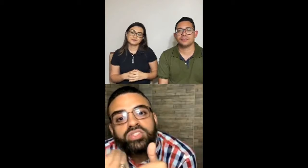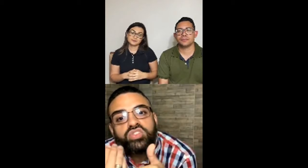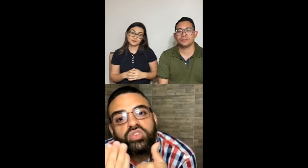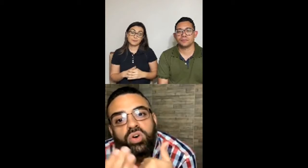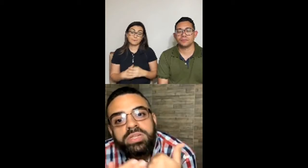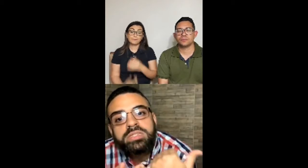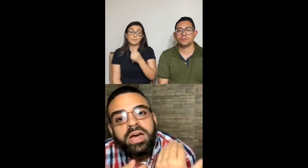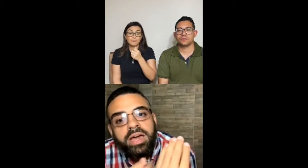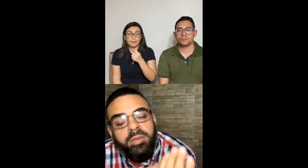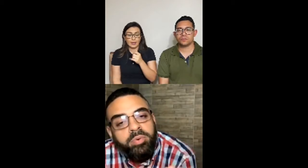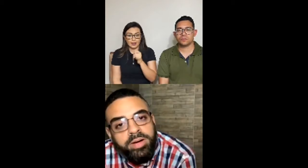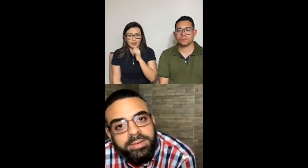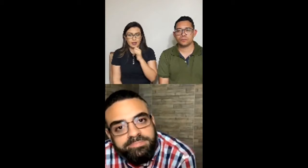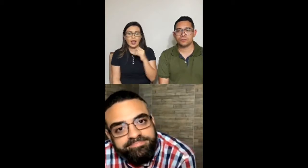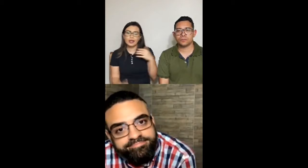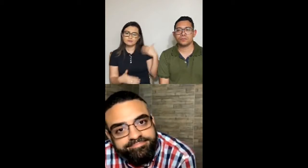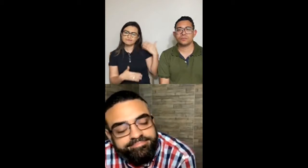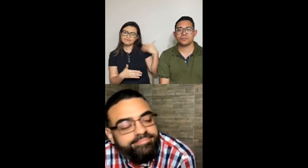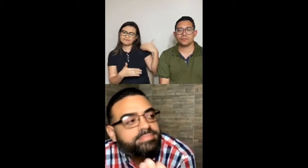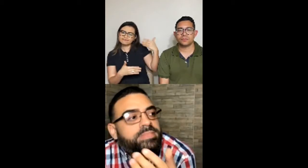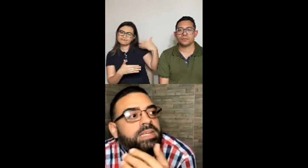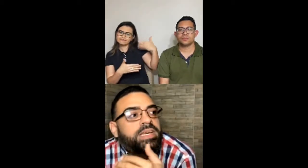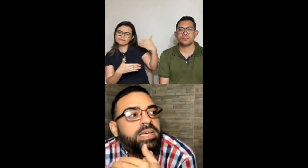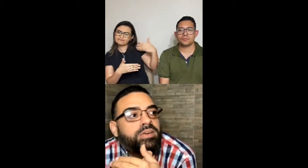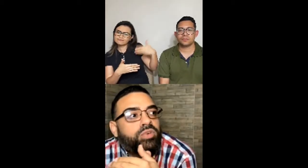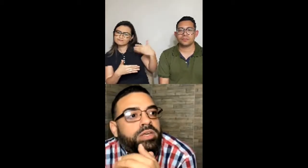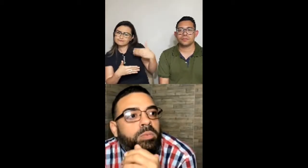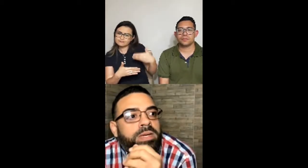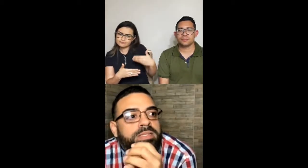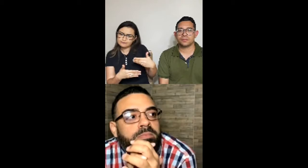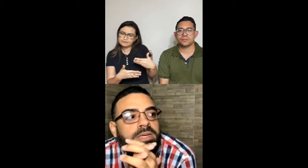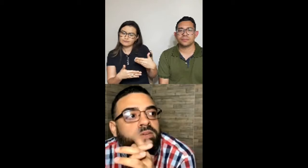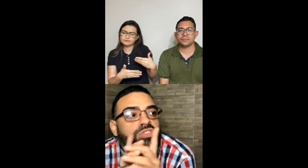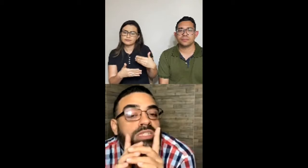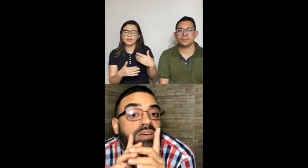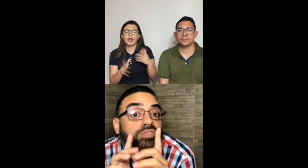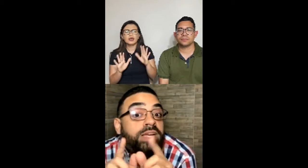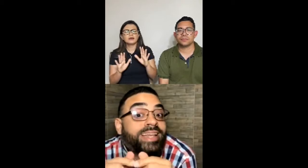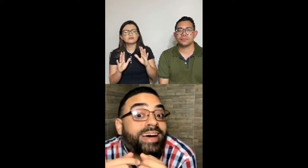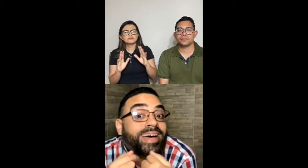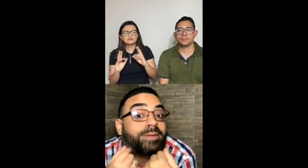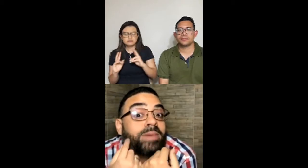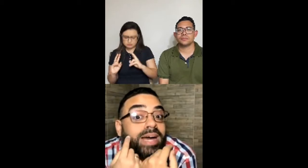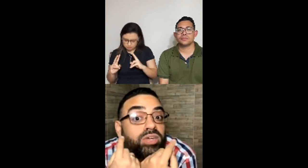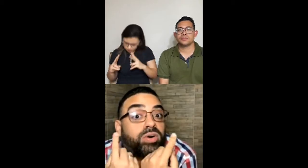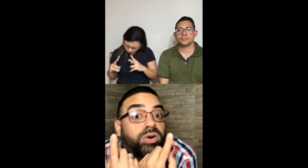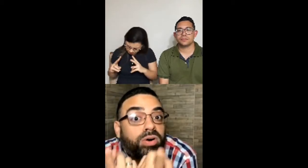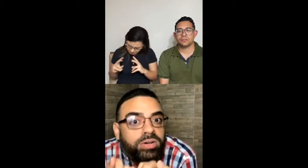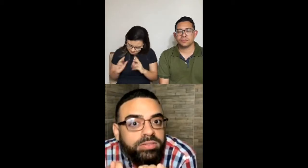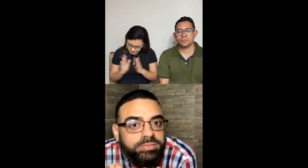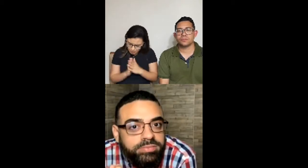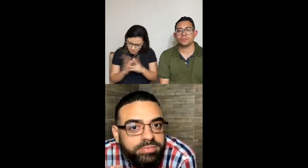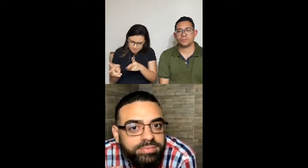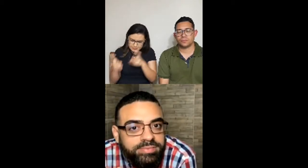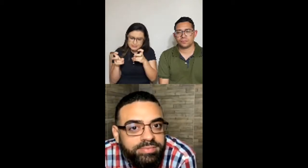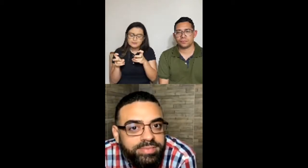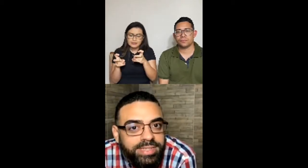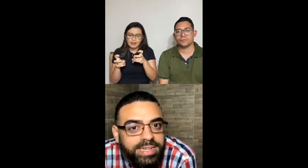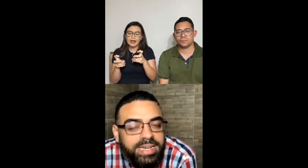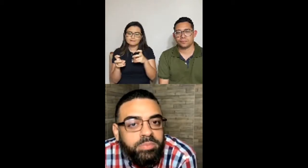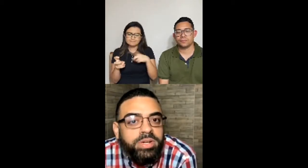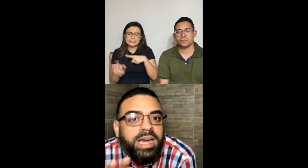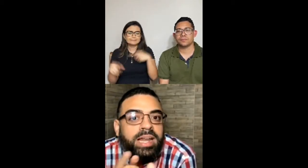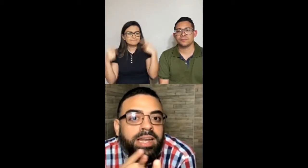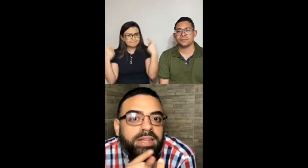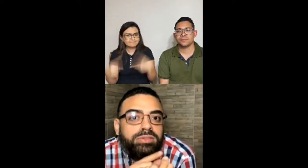era este, de lei. E aí, quando passou essa época, foi que eu